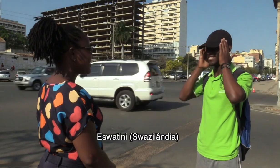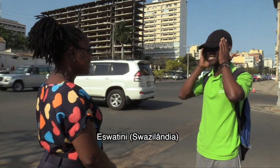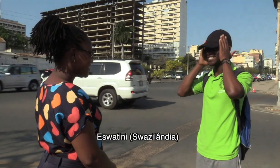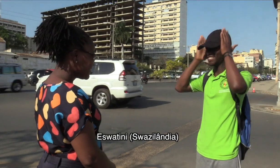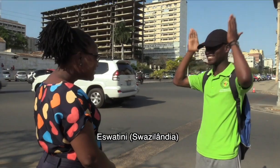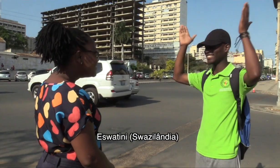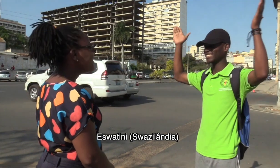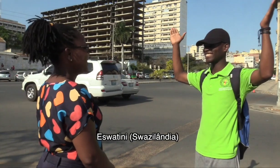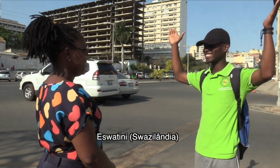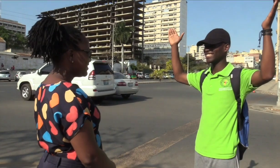Eswatini,